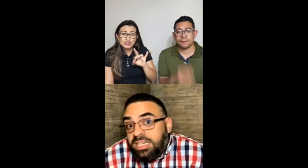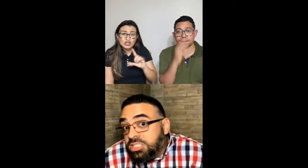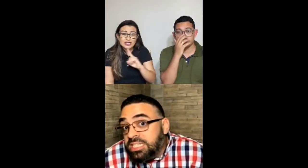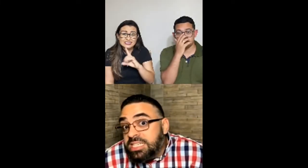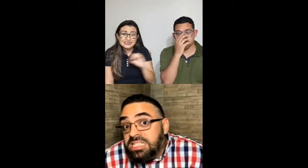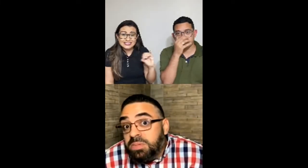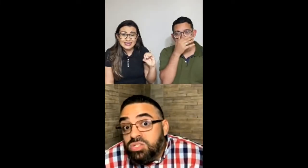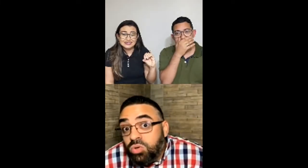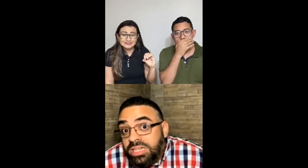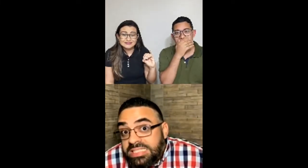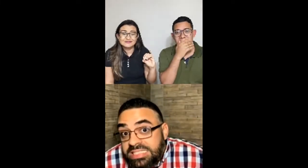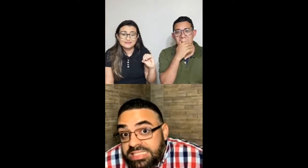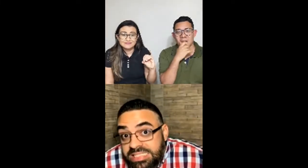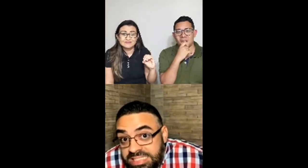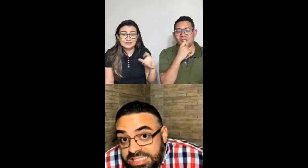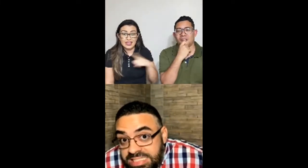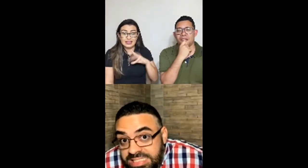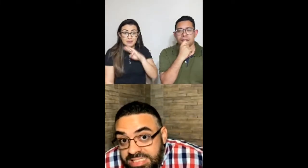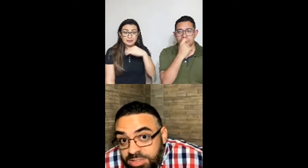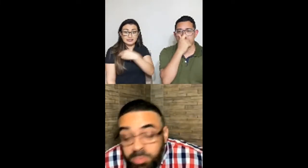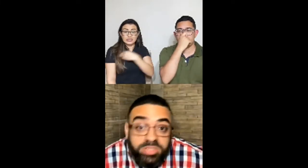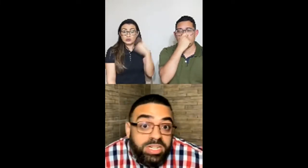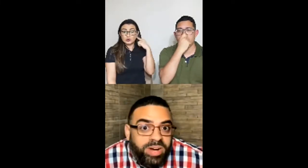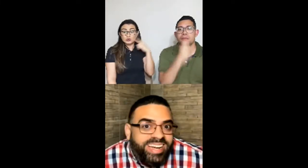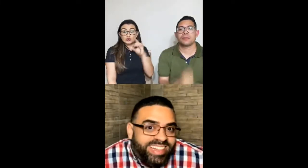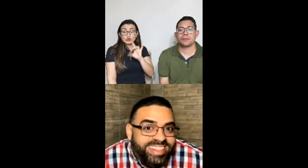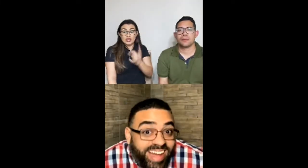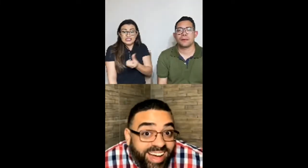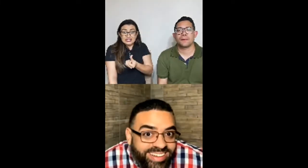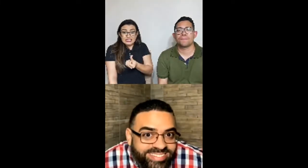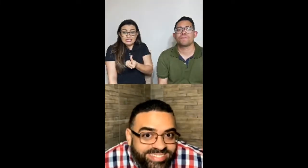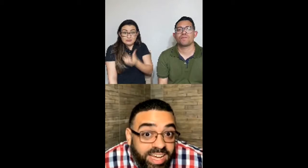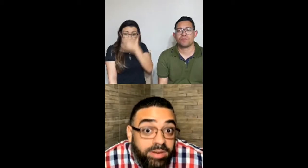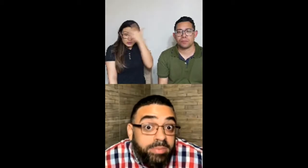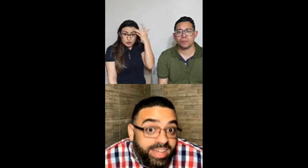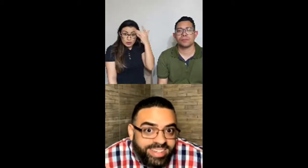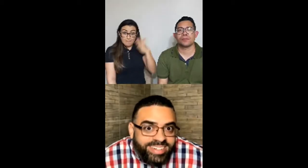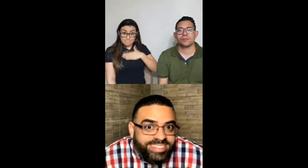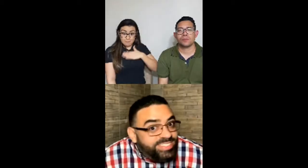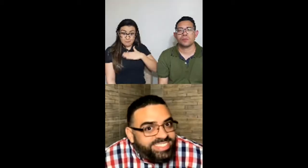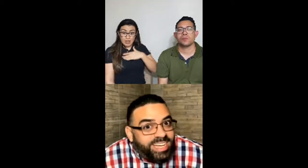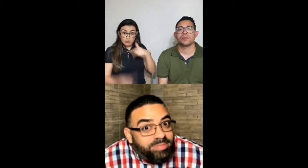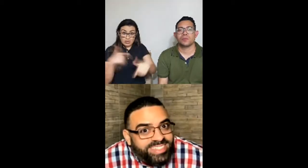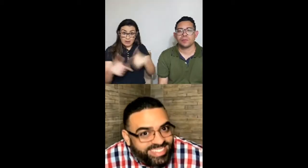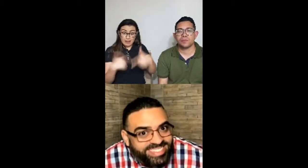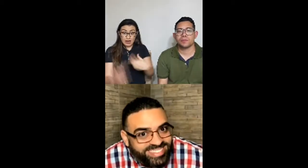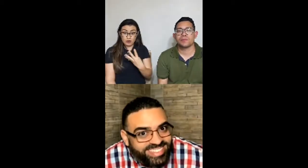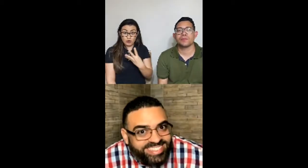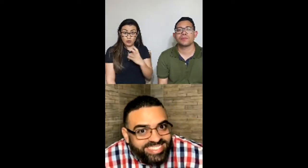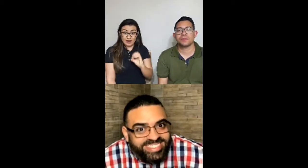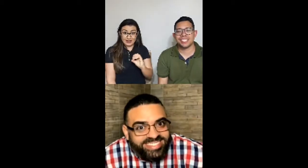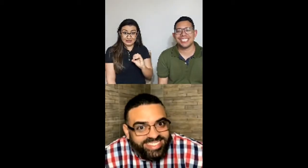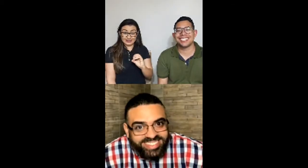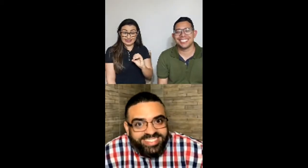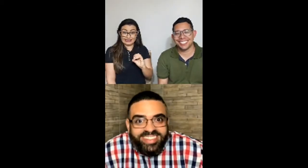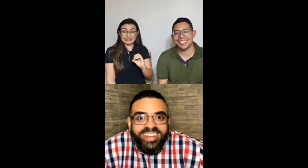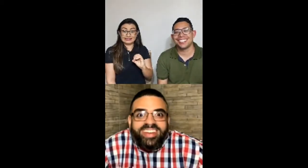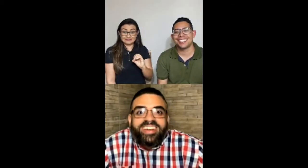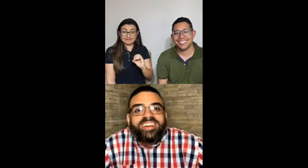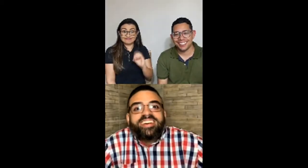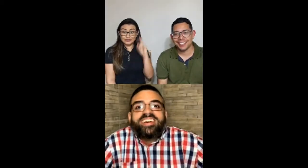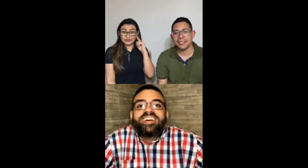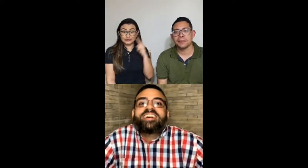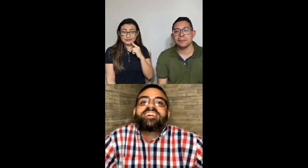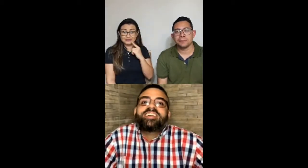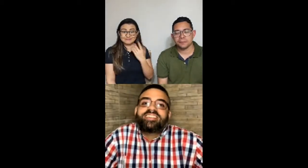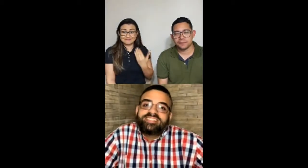Não, é quase na Tailândia toda. Tem ministério com pessoas na Tailândia que tem 6 pessoas. O meu tinha 40.